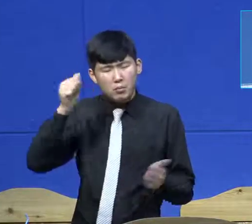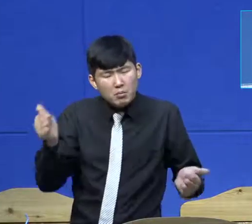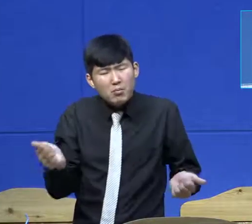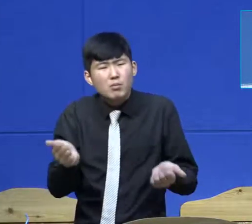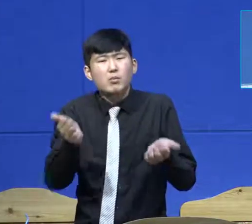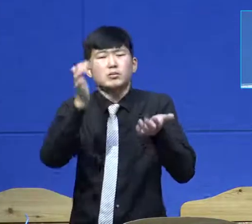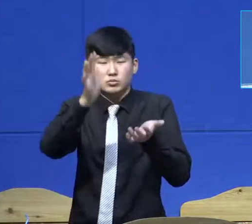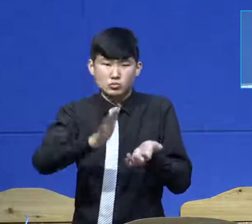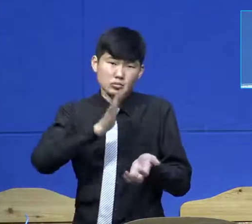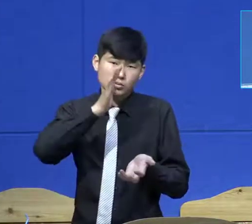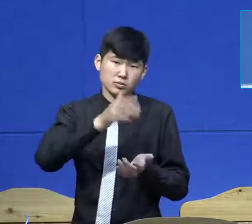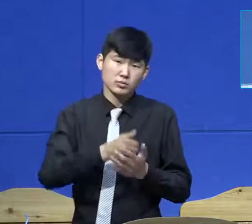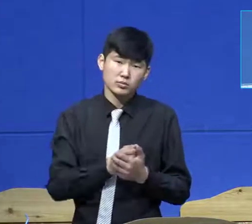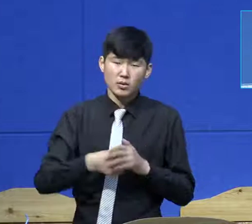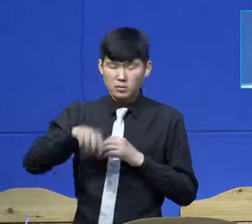талархсан.